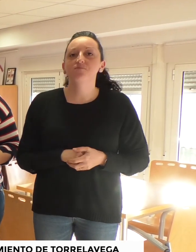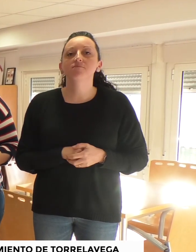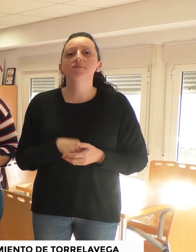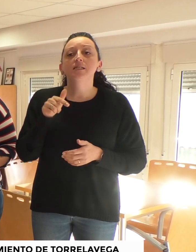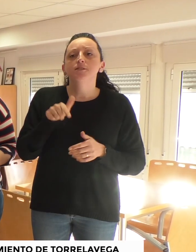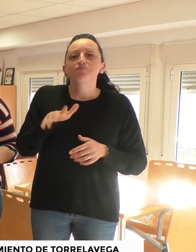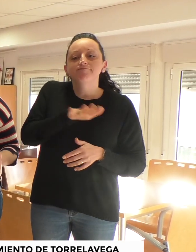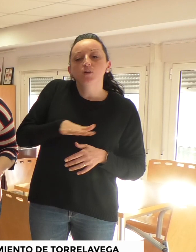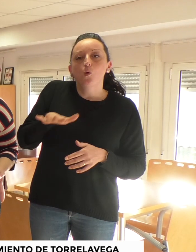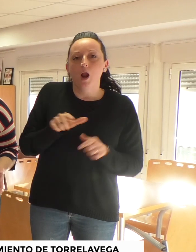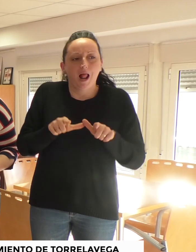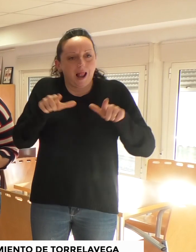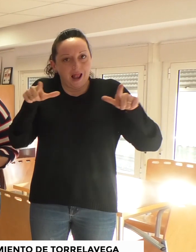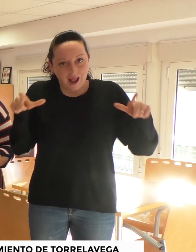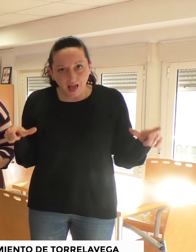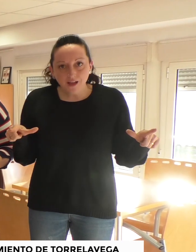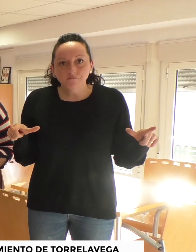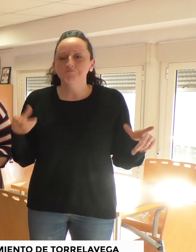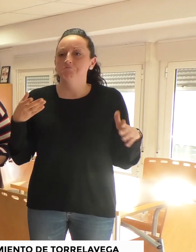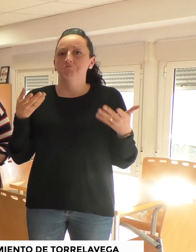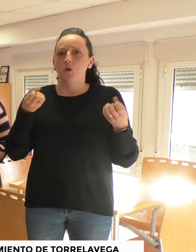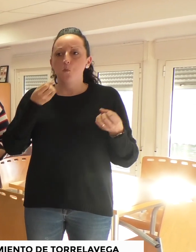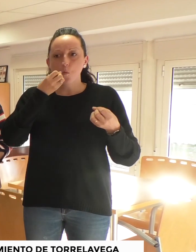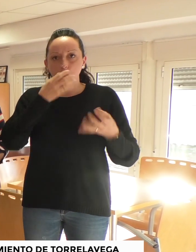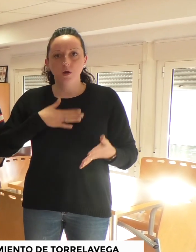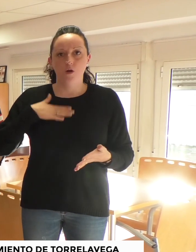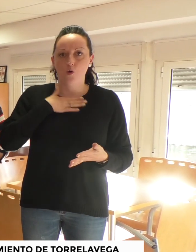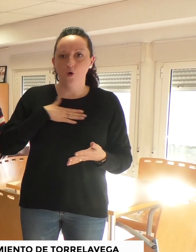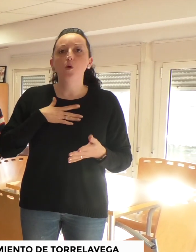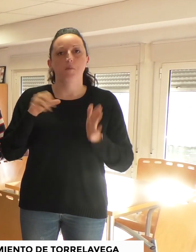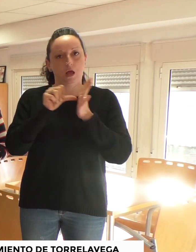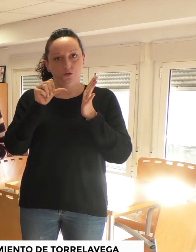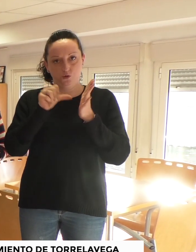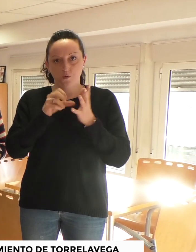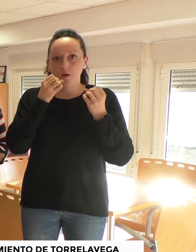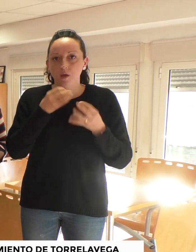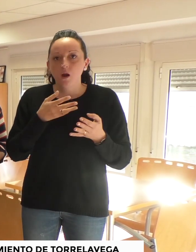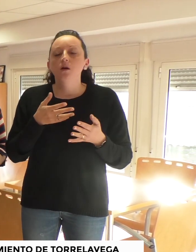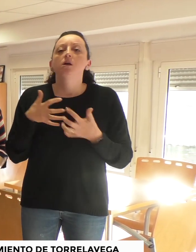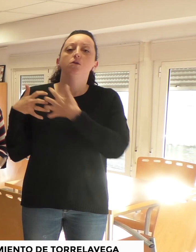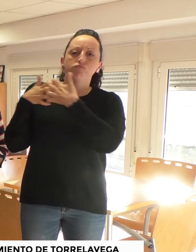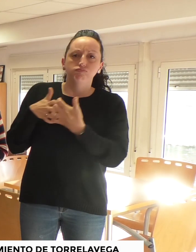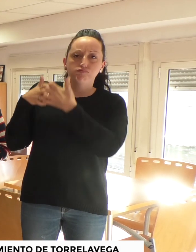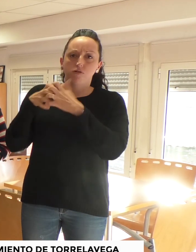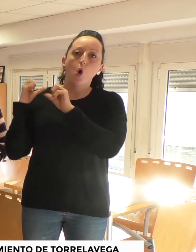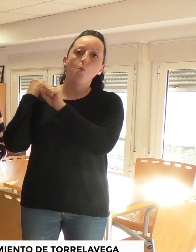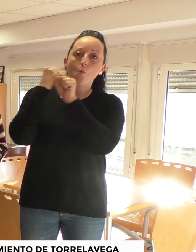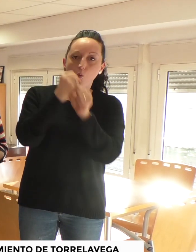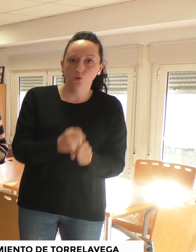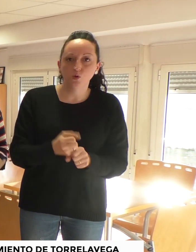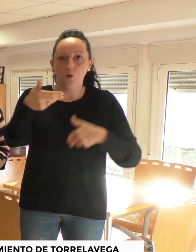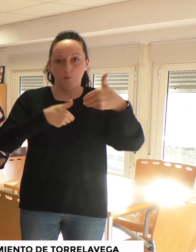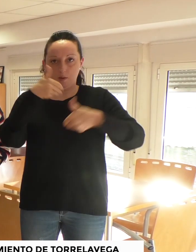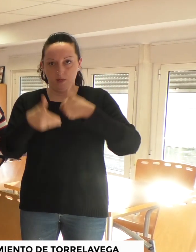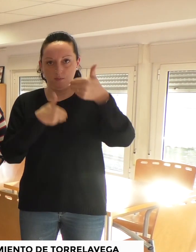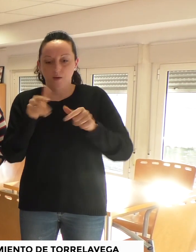un lugar espacioso, adecuado para esta asociación que ha demandado durante diversos años ese cambio